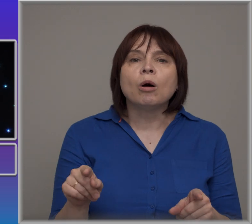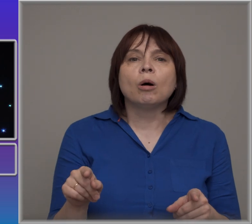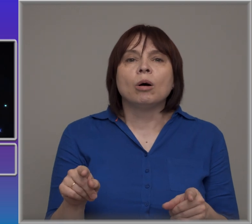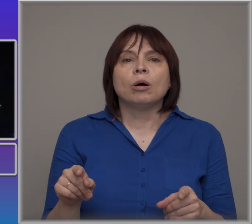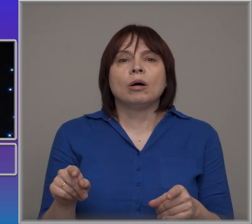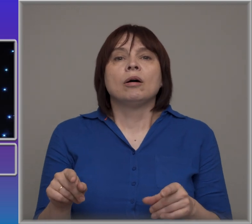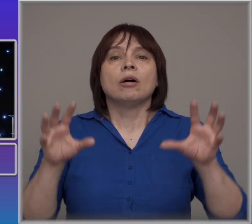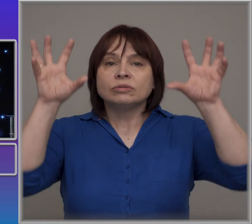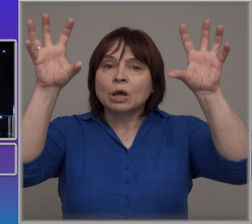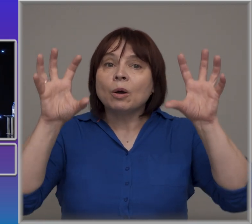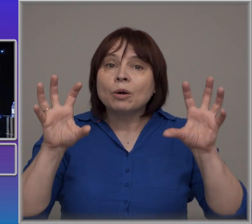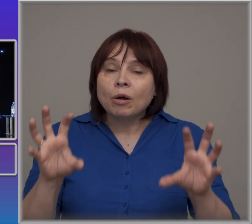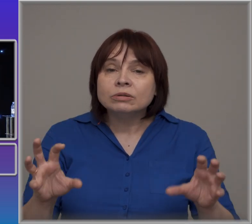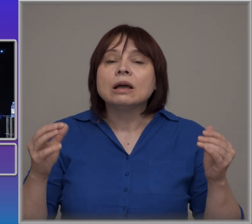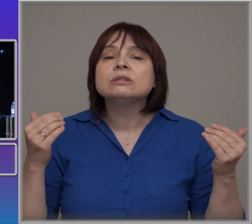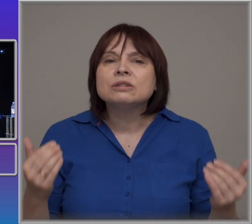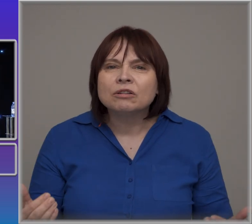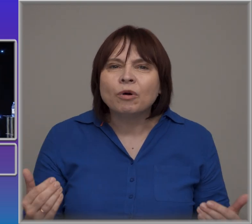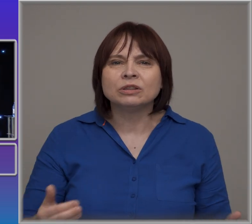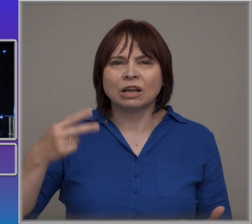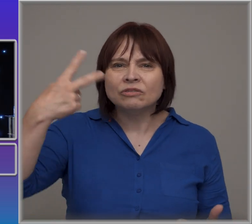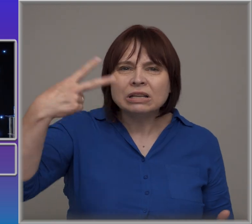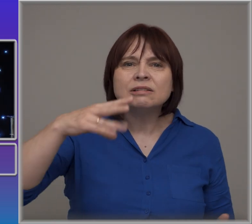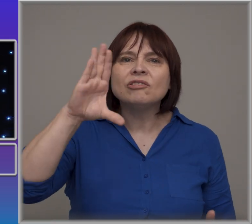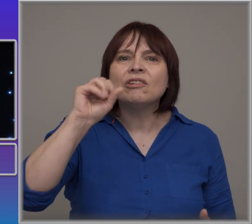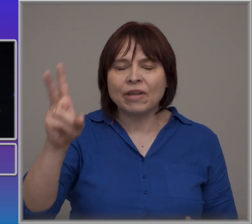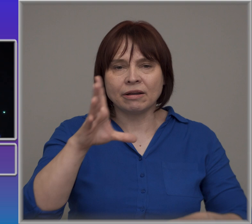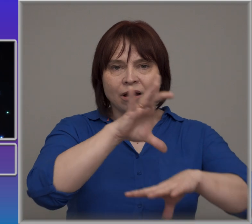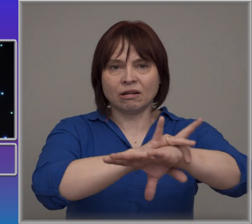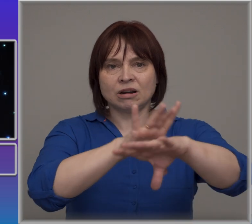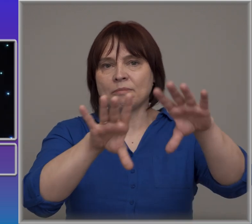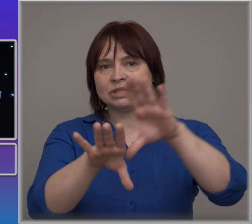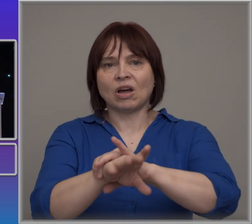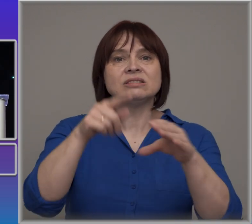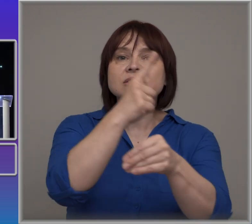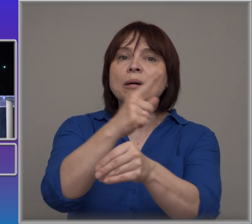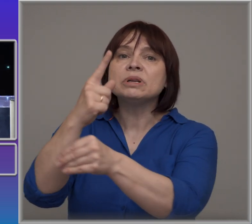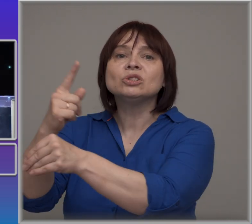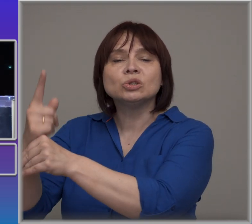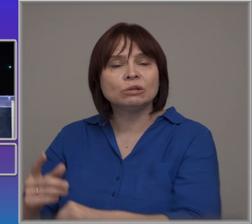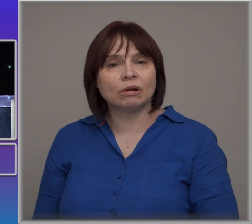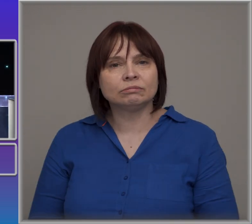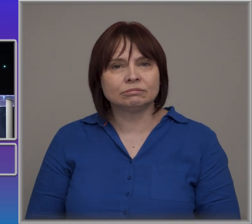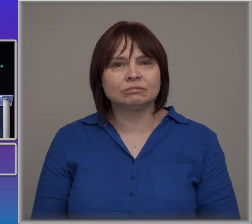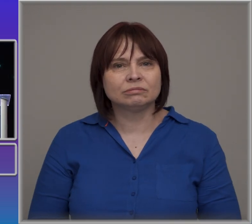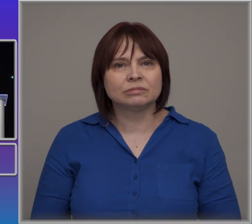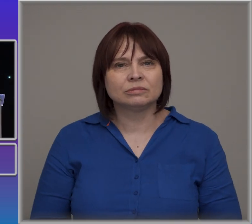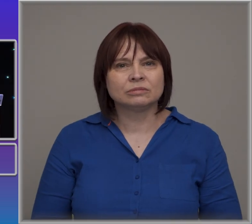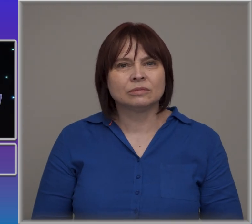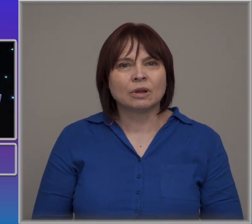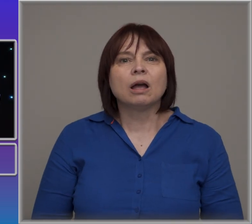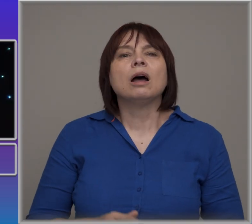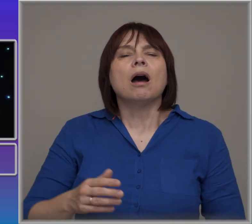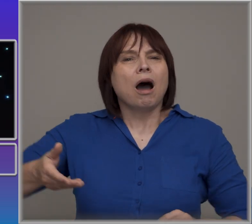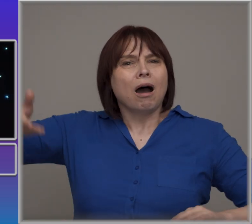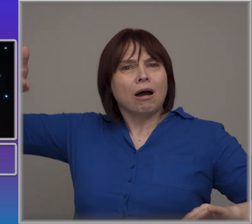Богом, который даровал свободу народу. Мы видим в Новом Завете очень много текстов, которые говорят о том, что если ты можешь стать